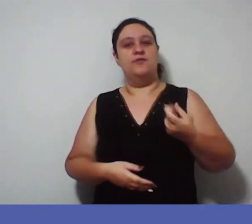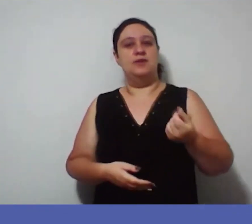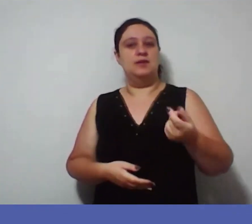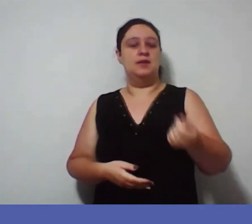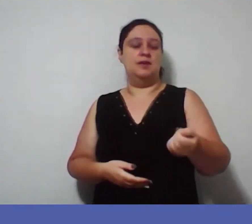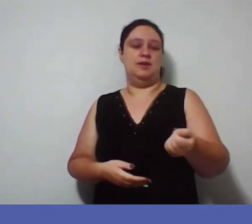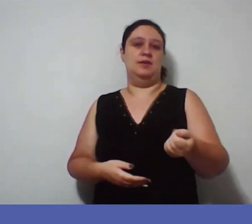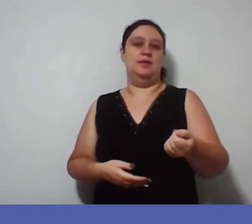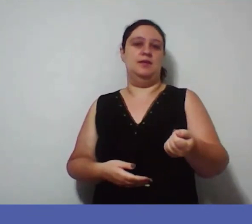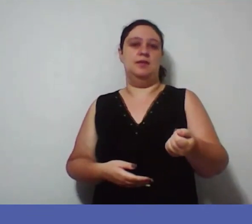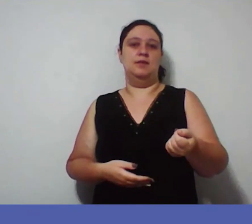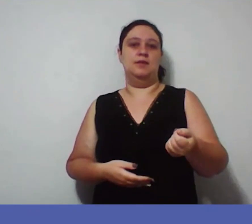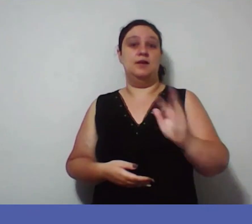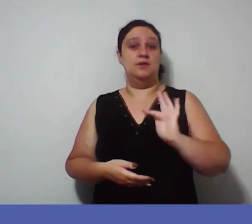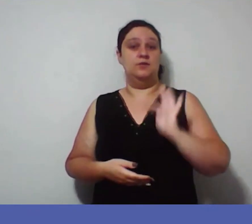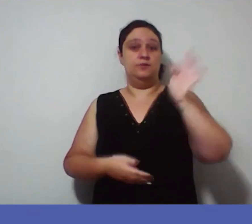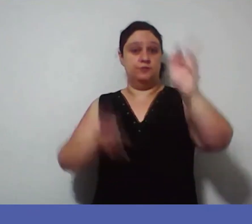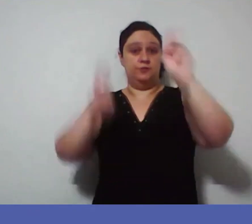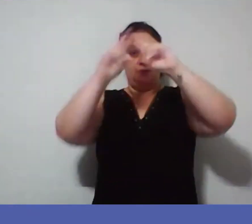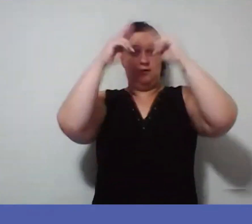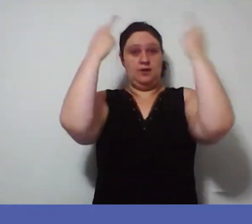manifestação do reino dos céus.